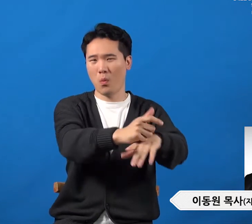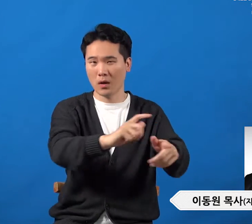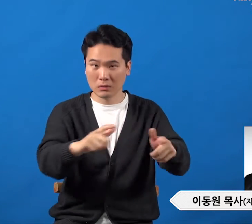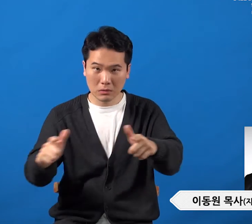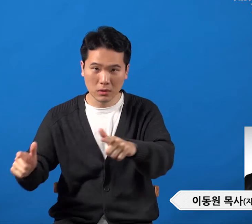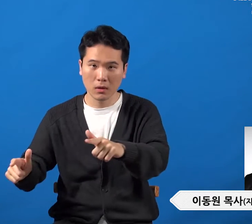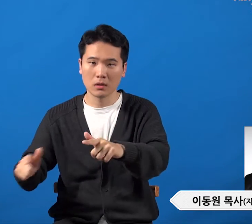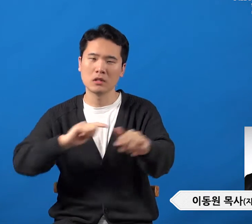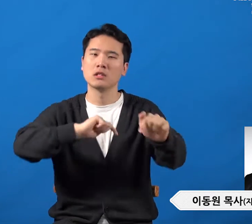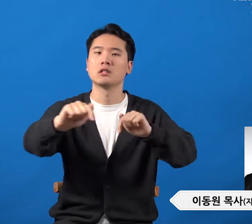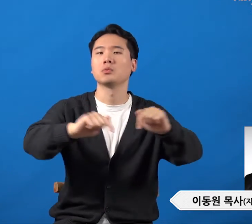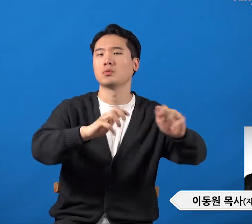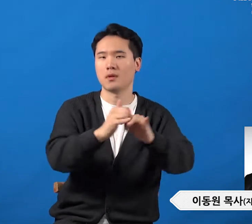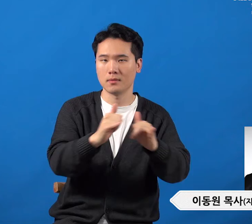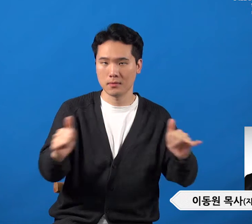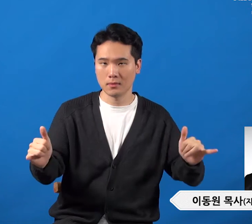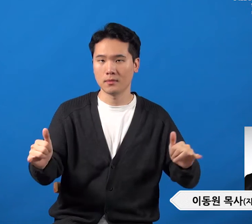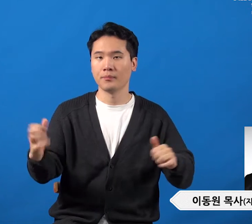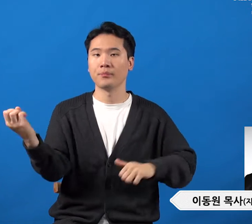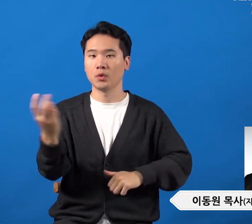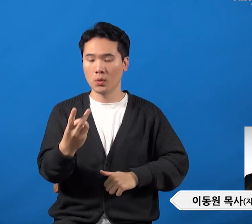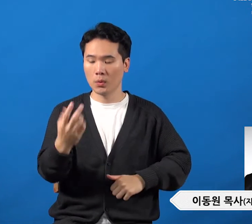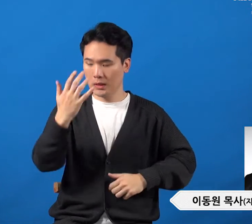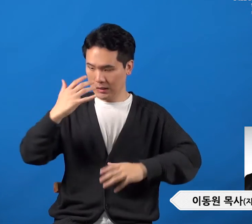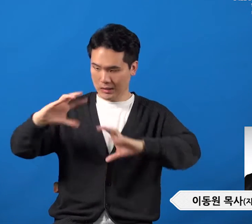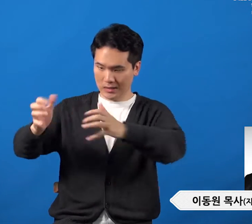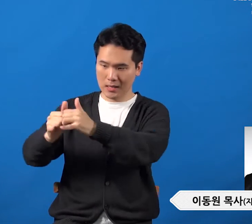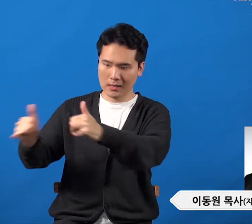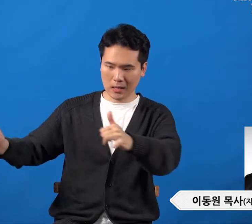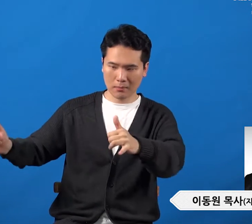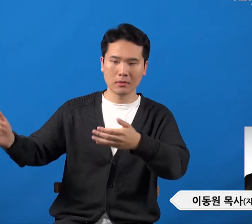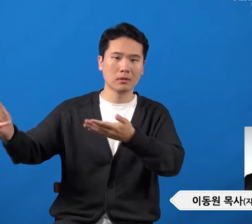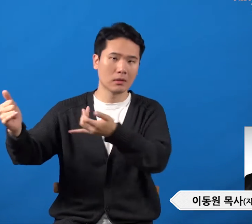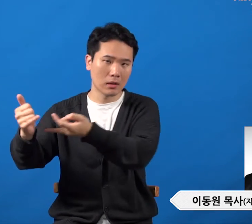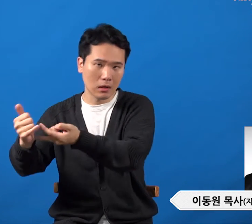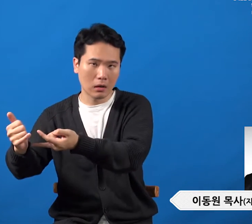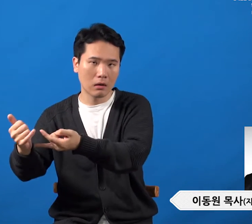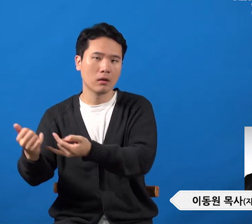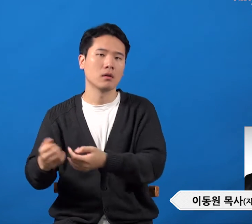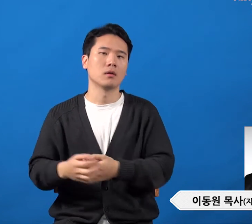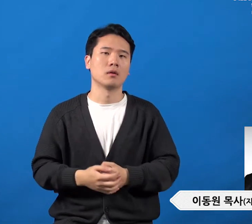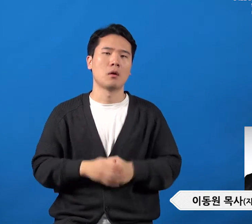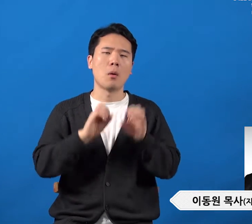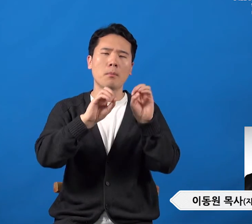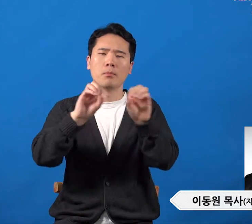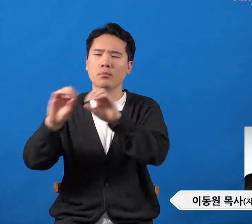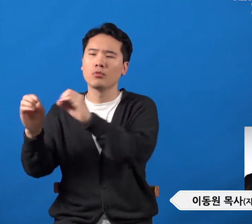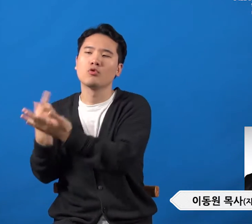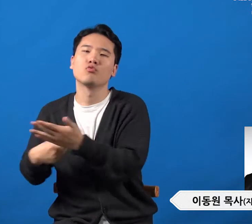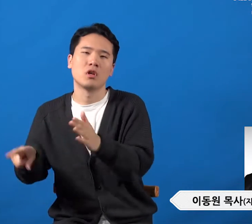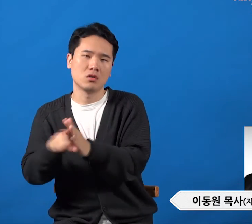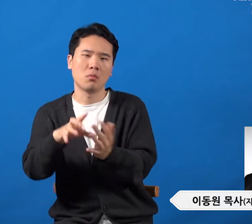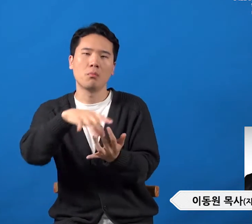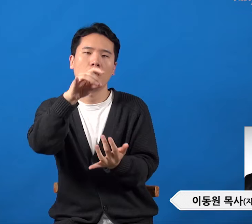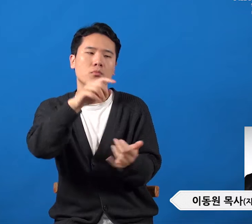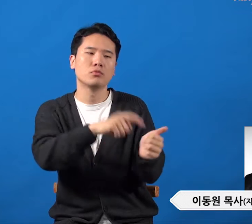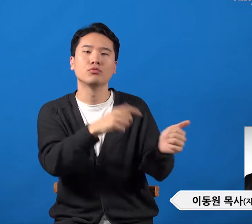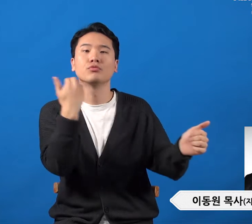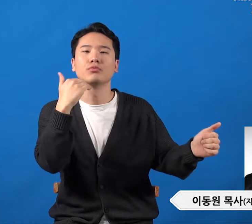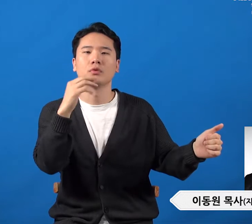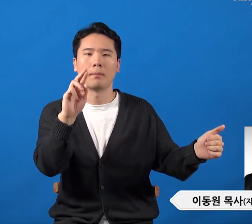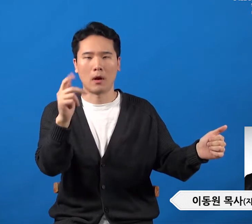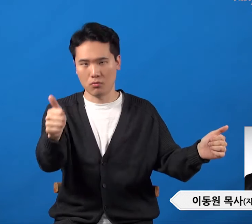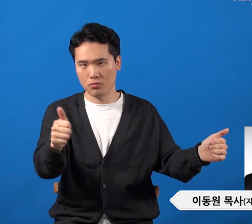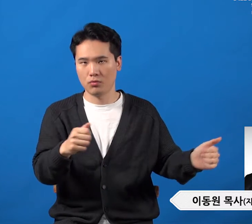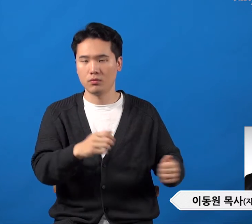왕들과 전 세계 모든 지도자들과 그리고 이스라엘 사람들에게. 근데 첫째가 이방인이었어요. 바울의